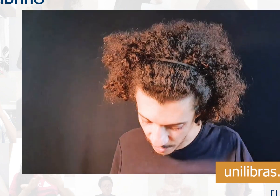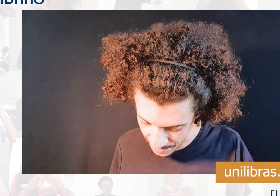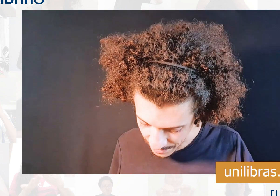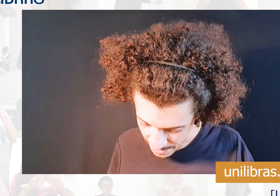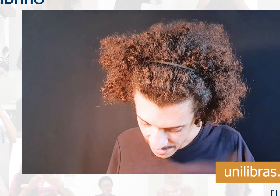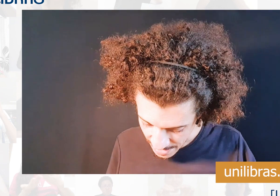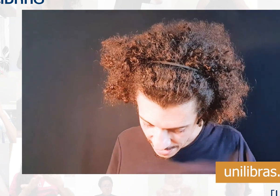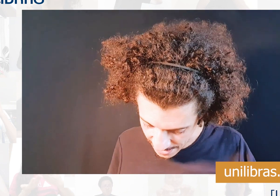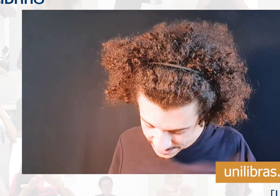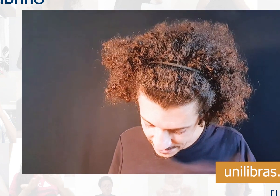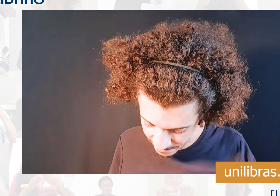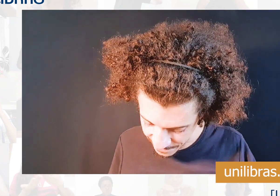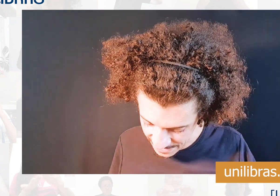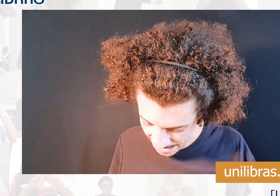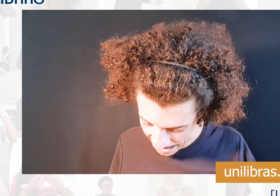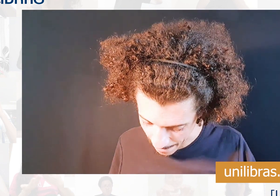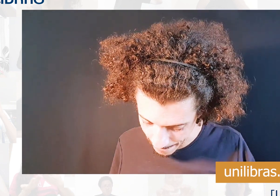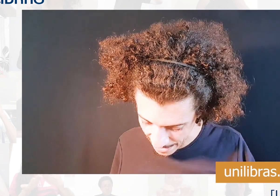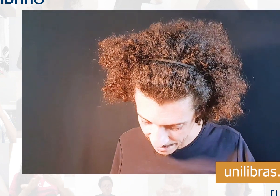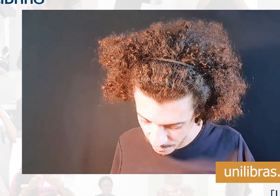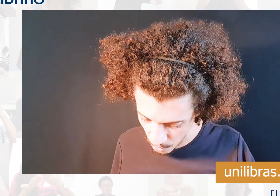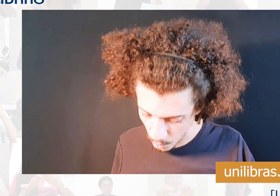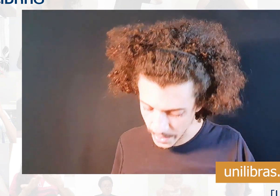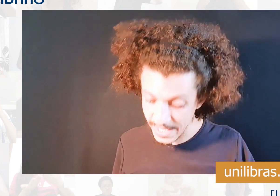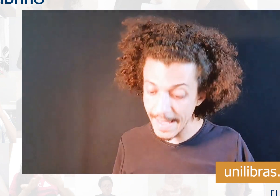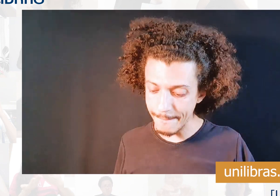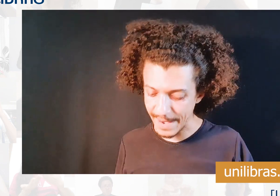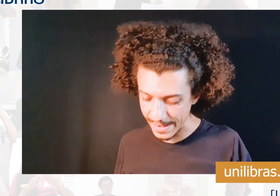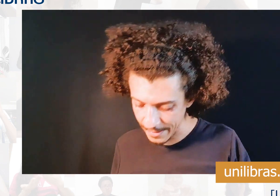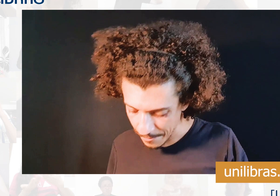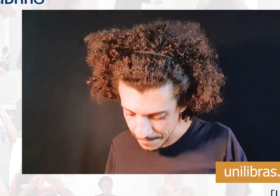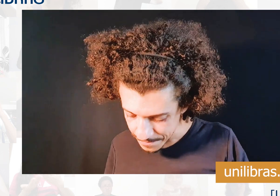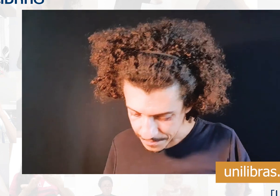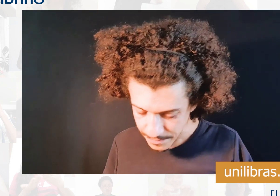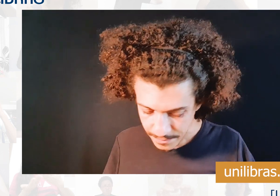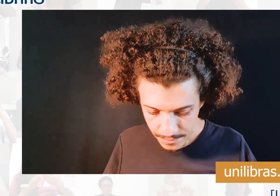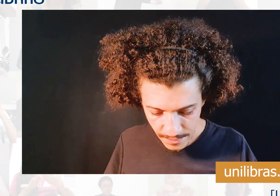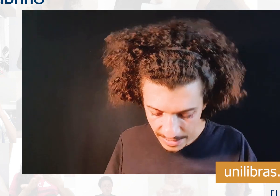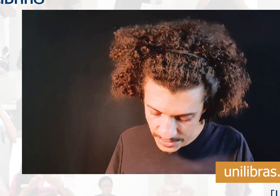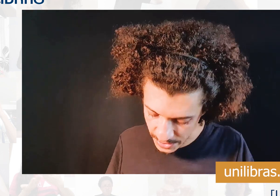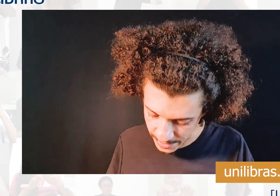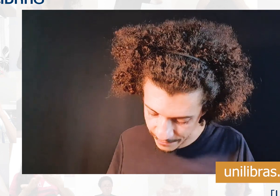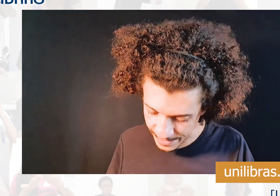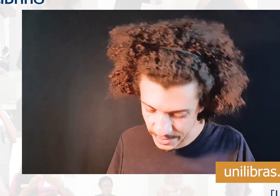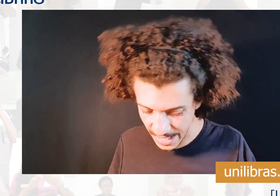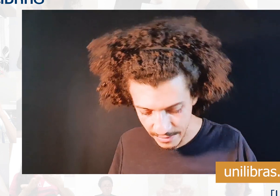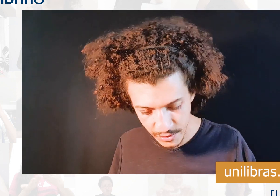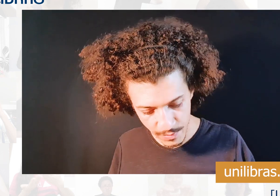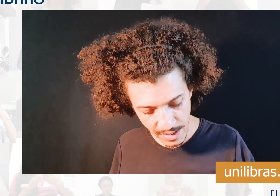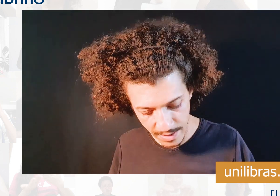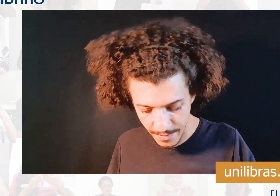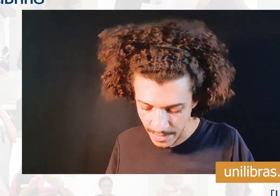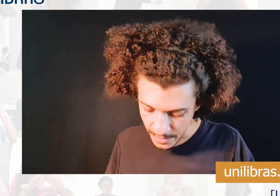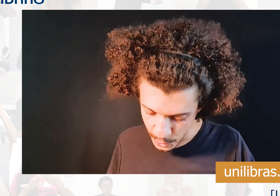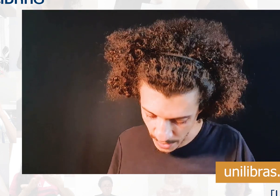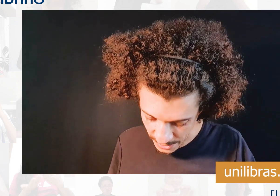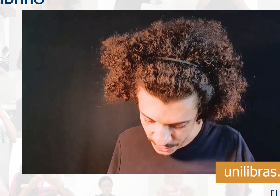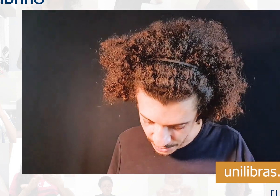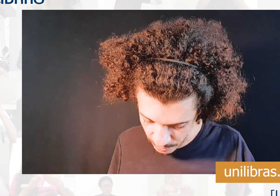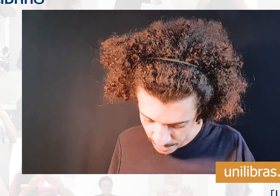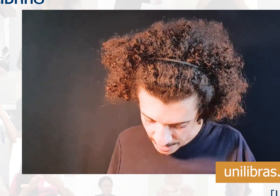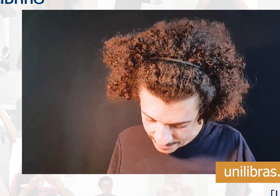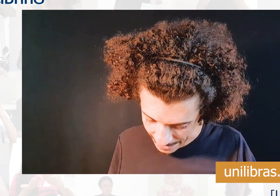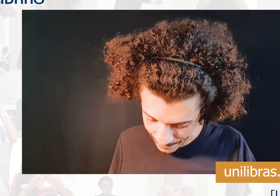dessa forma. Ela significa é pai, ou que é pai. Isso aqui foi retirado de